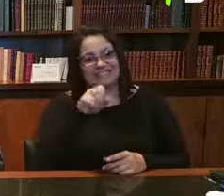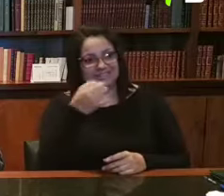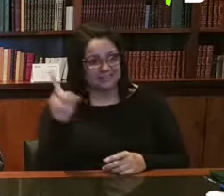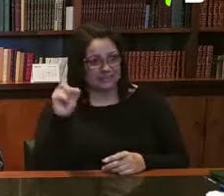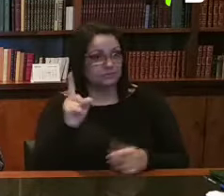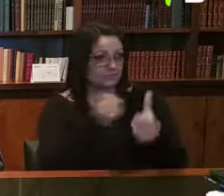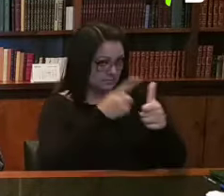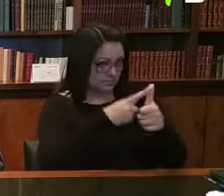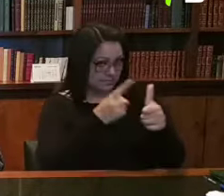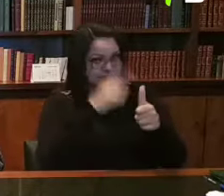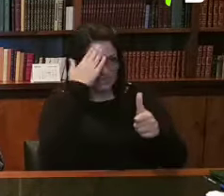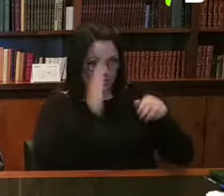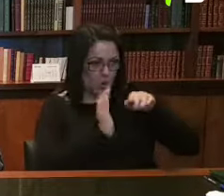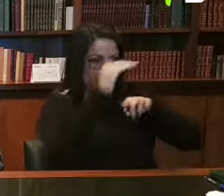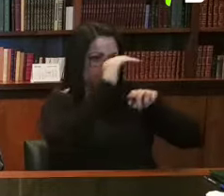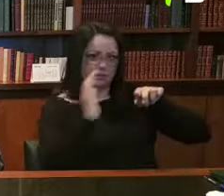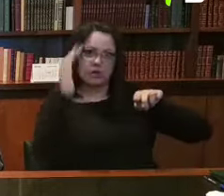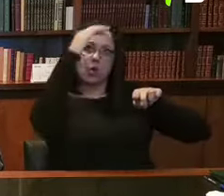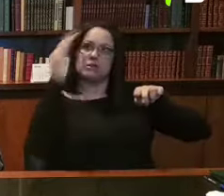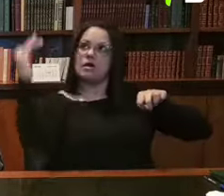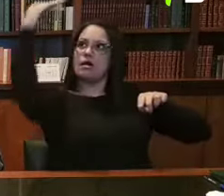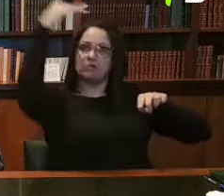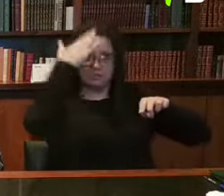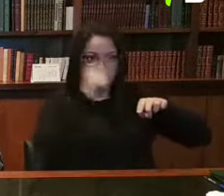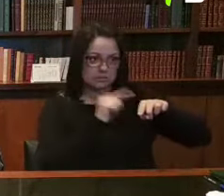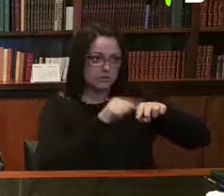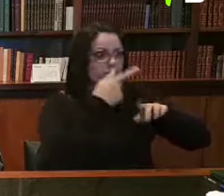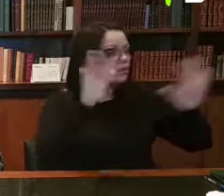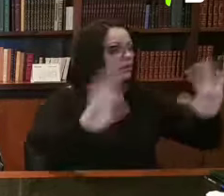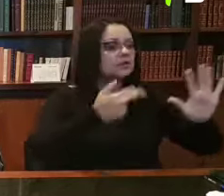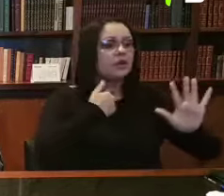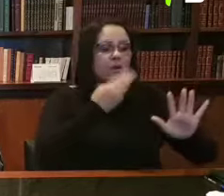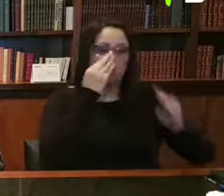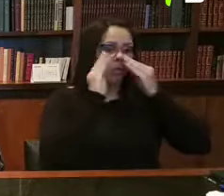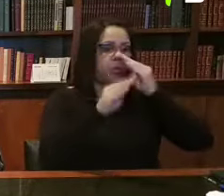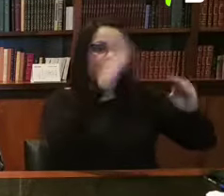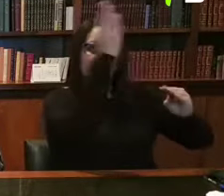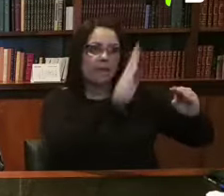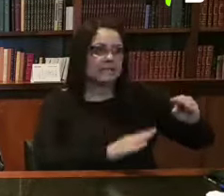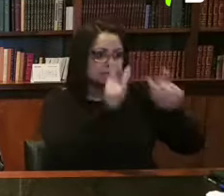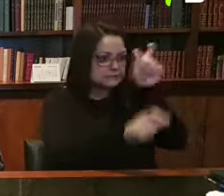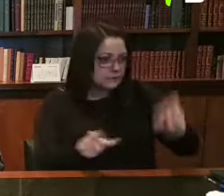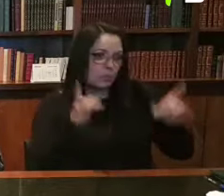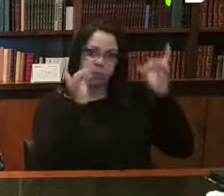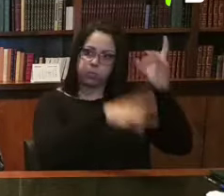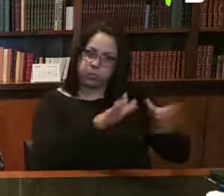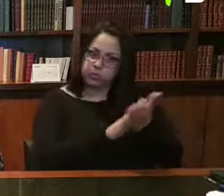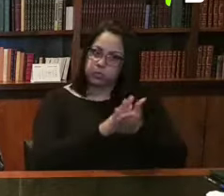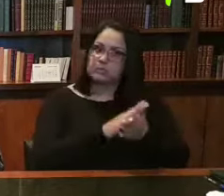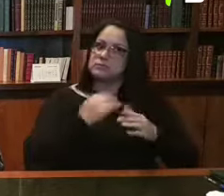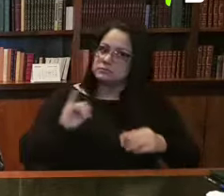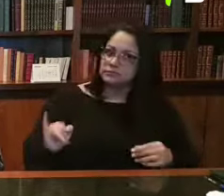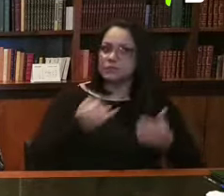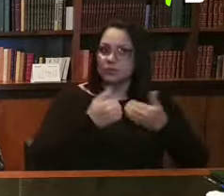no momento que a onda bateu no brasil só imediatamente de só não pode ficar nenhum brasileiro para trás bom então nós começamos a